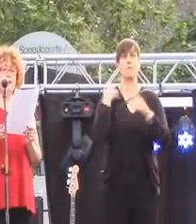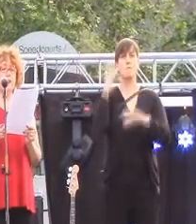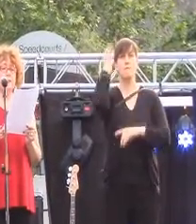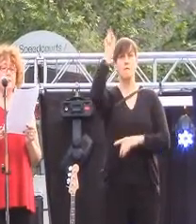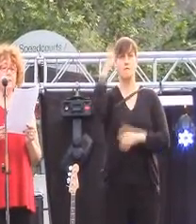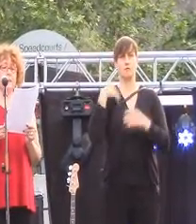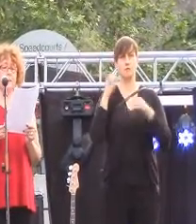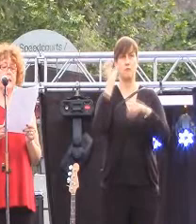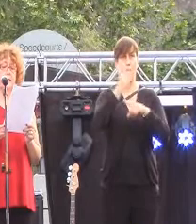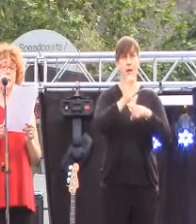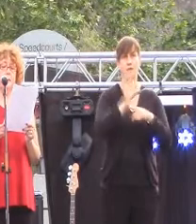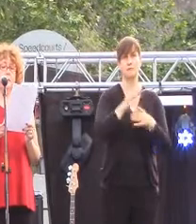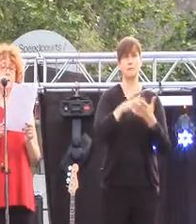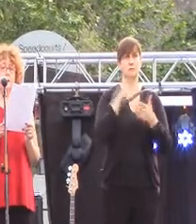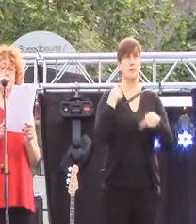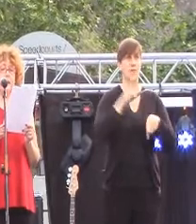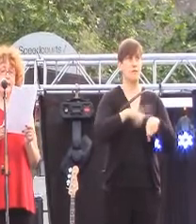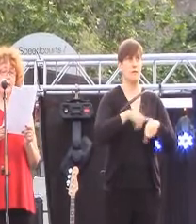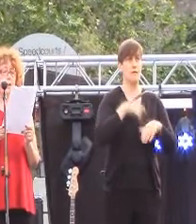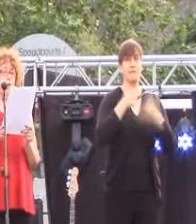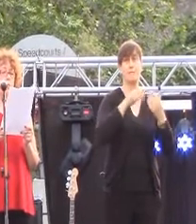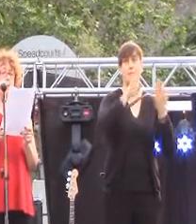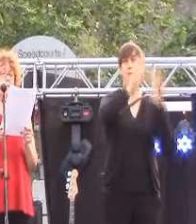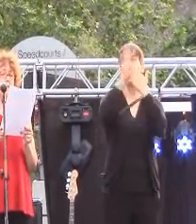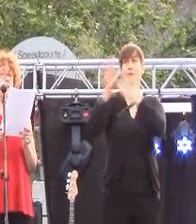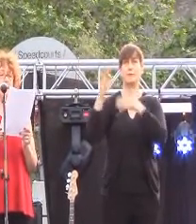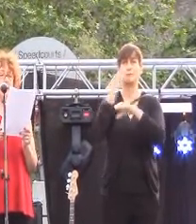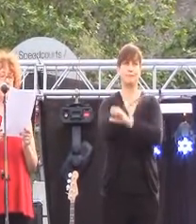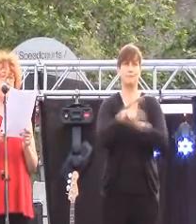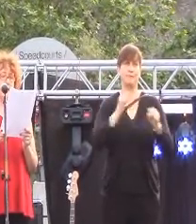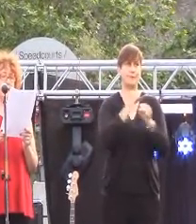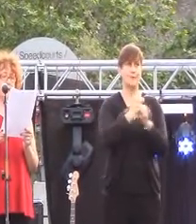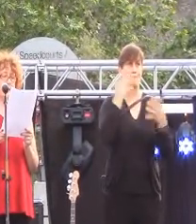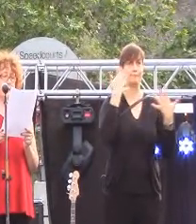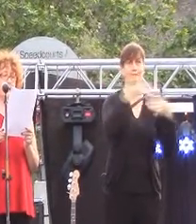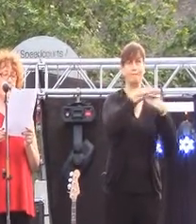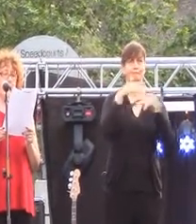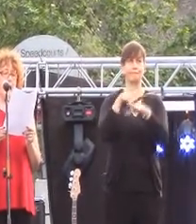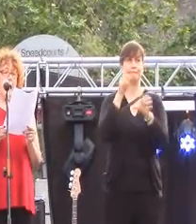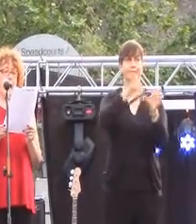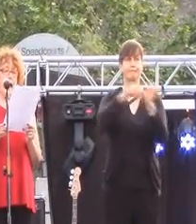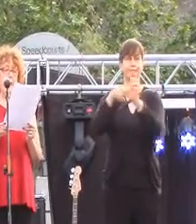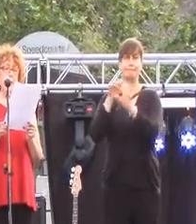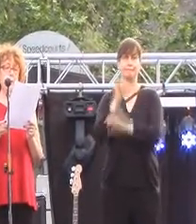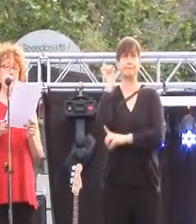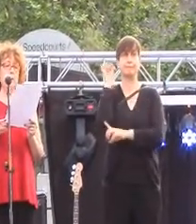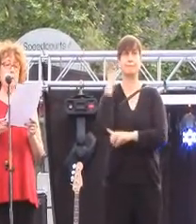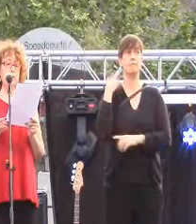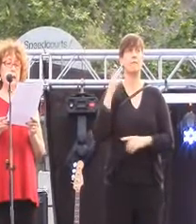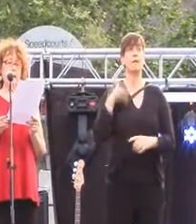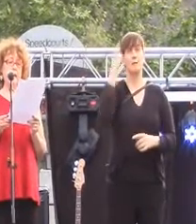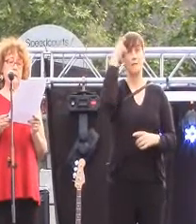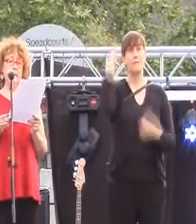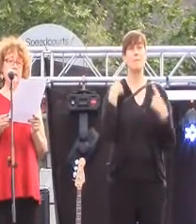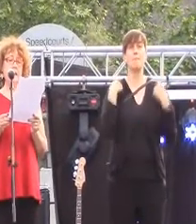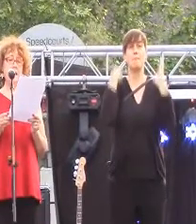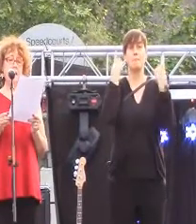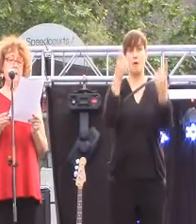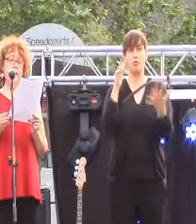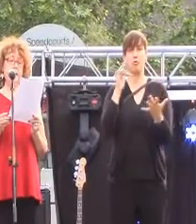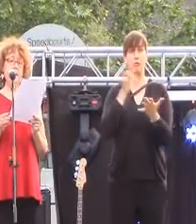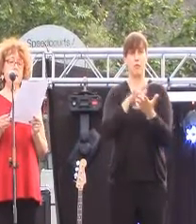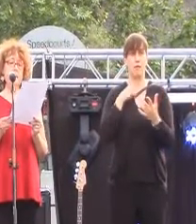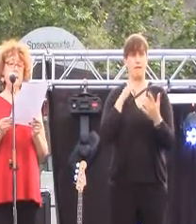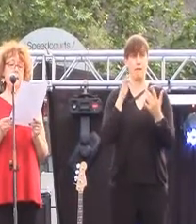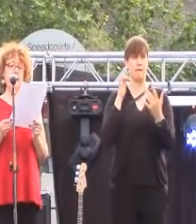secundària, no tenia temps per treballar a nivell veïnal com ho havia fet abans. El meu primer contacte amb entitats